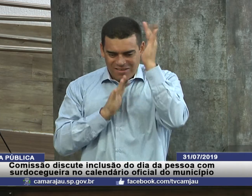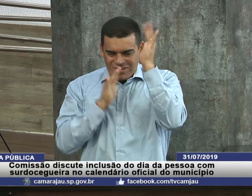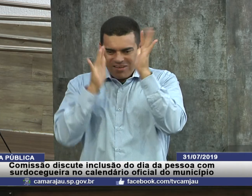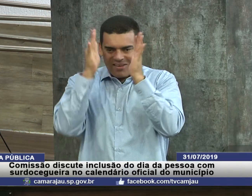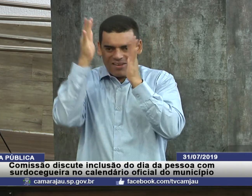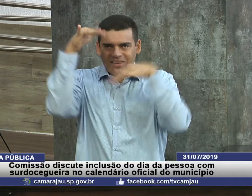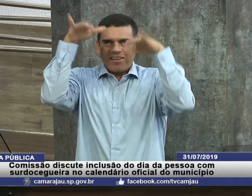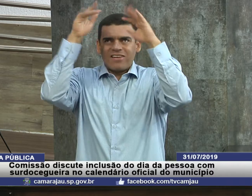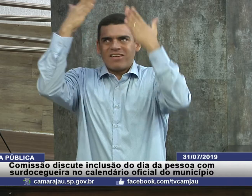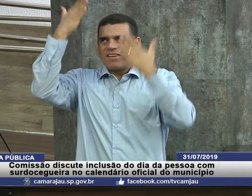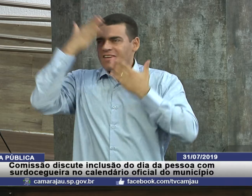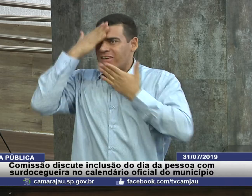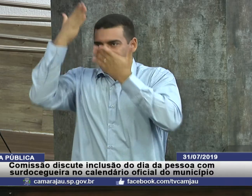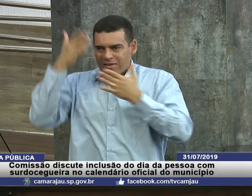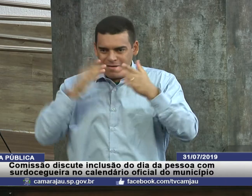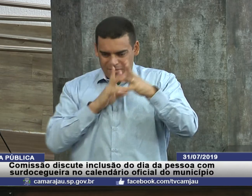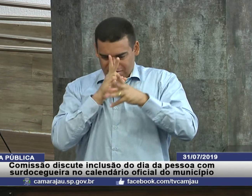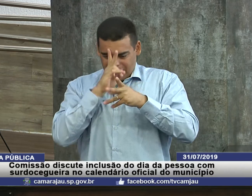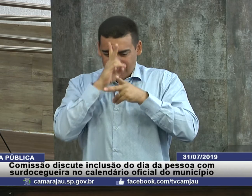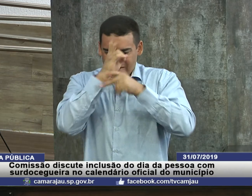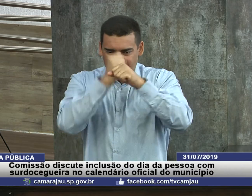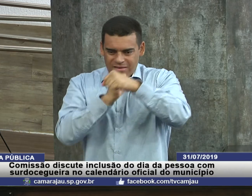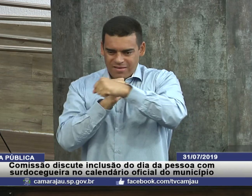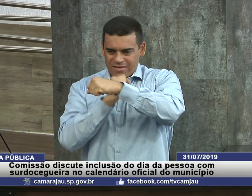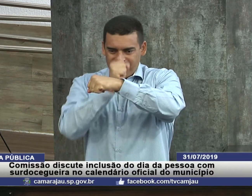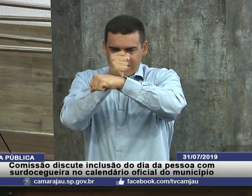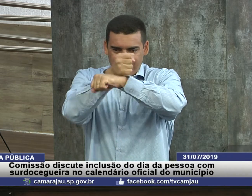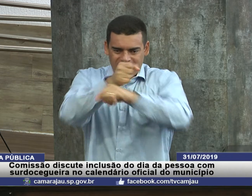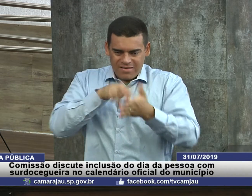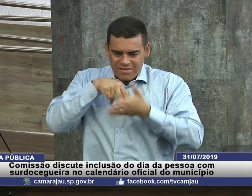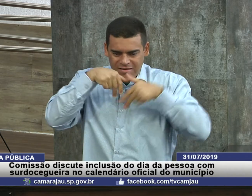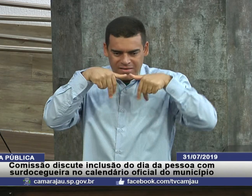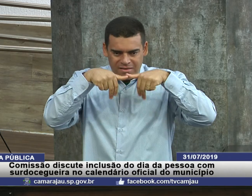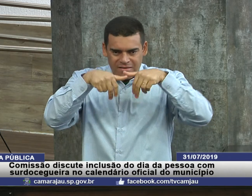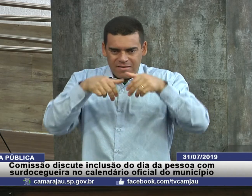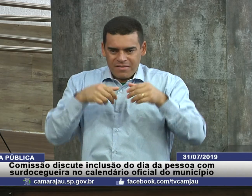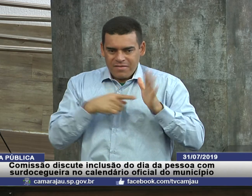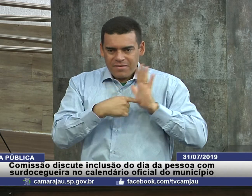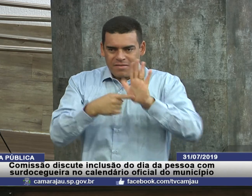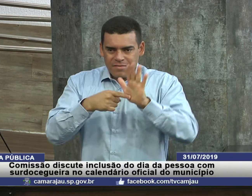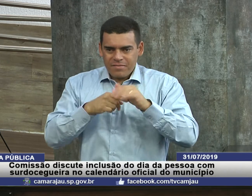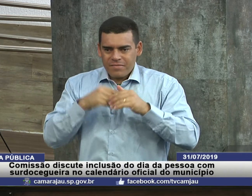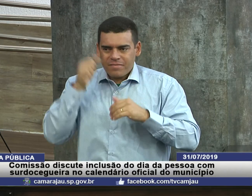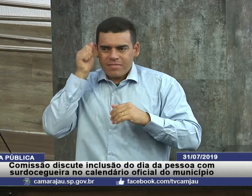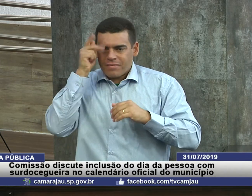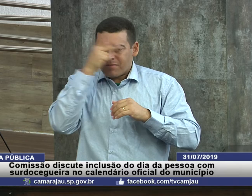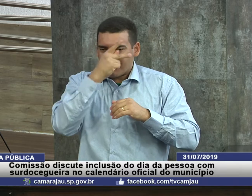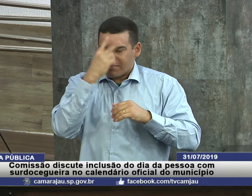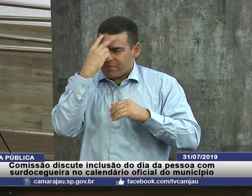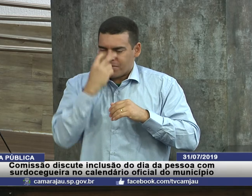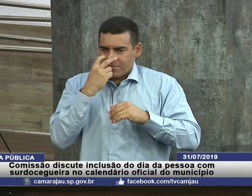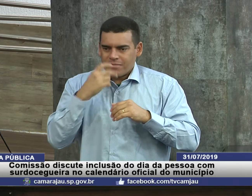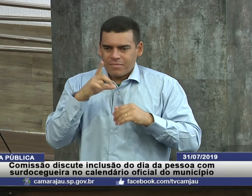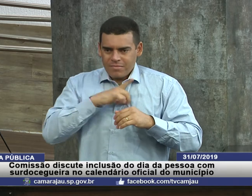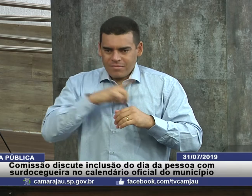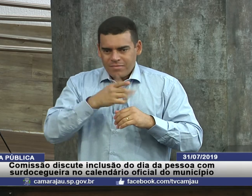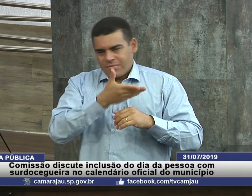uma pessoa muito feliz, sou grato a Deus por ter conhecido a Adriana, sou casado hoje com ela.